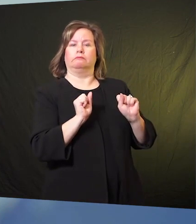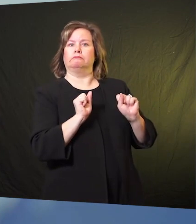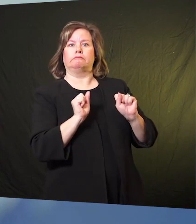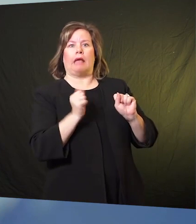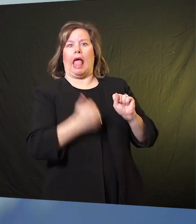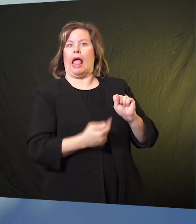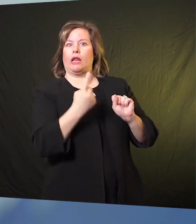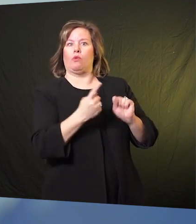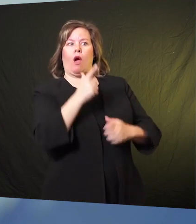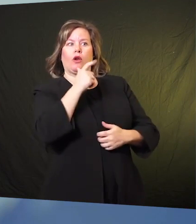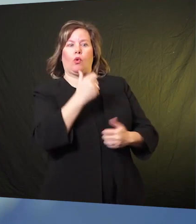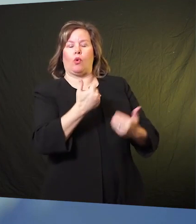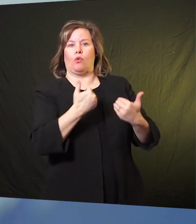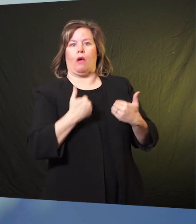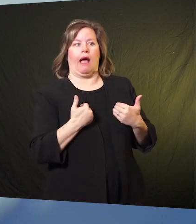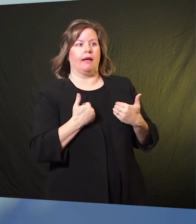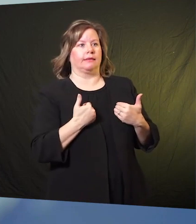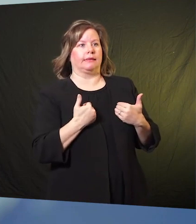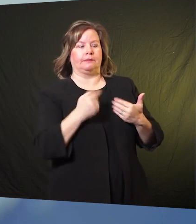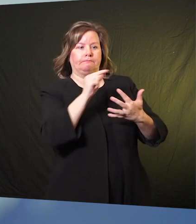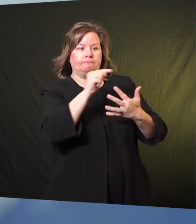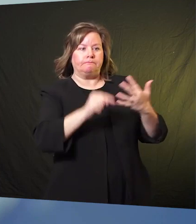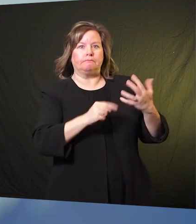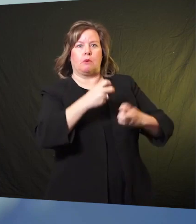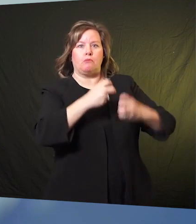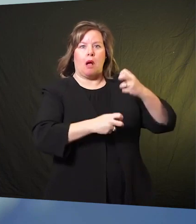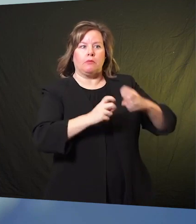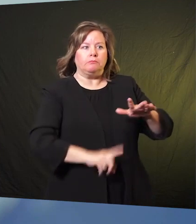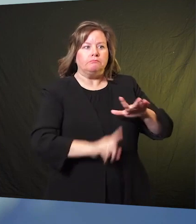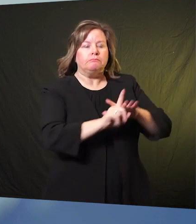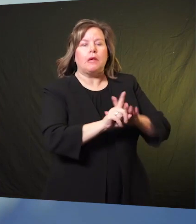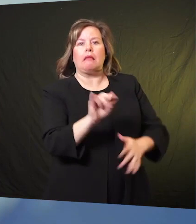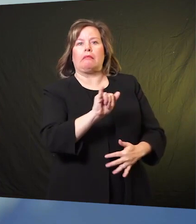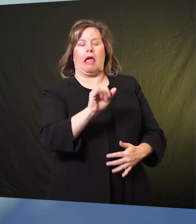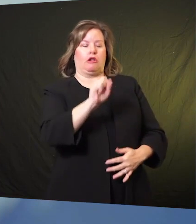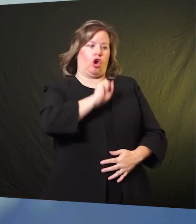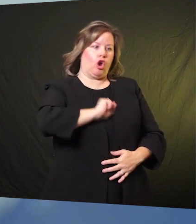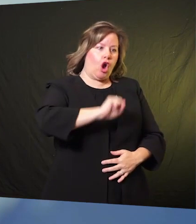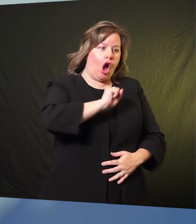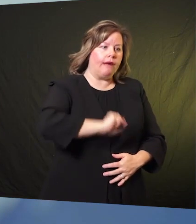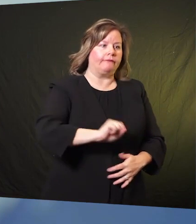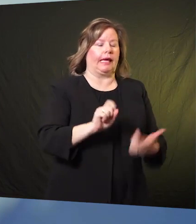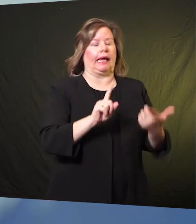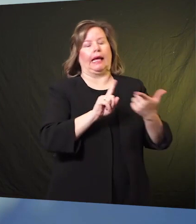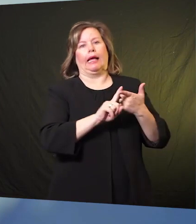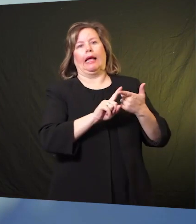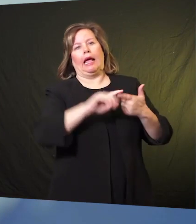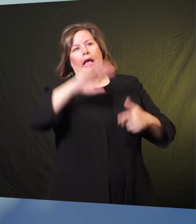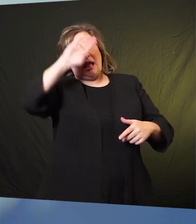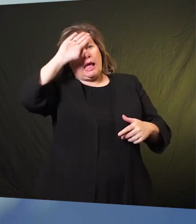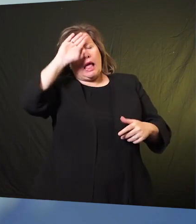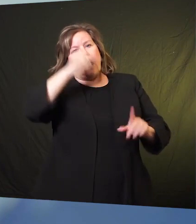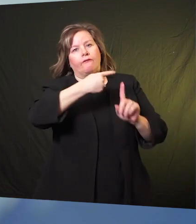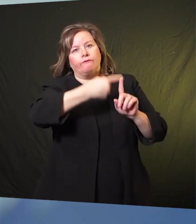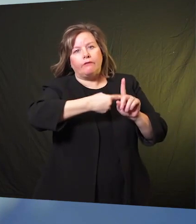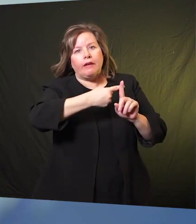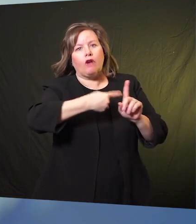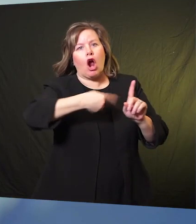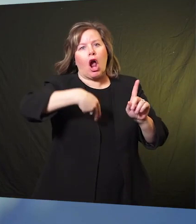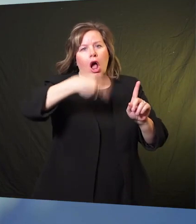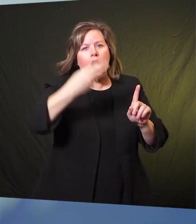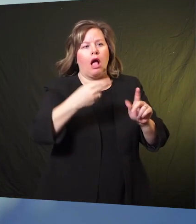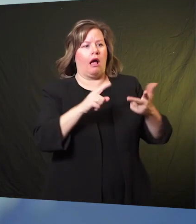de cobo y 19 tos fiebre dificultad de respirar si usted está experimentando cualquiera de esos síntomas usted es elegible para